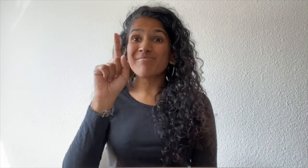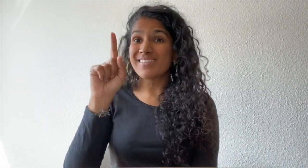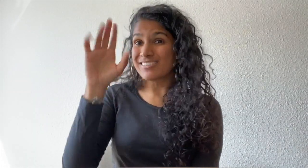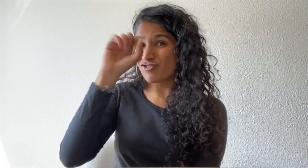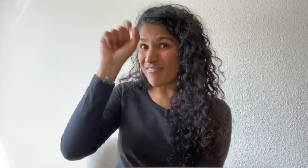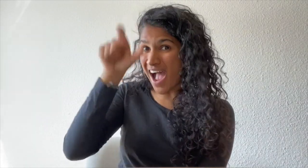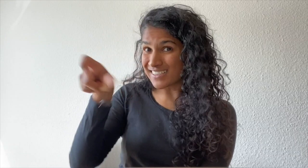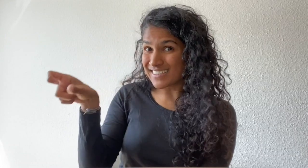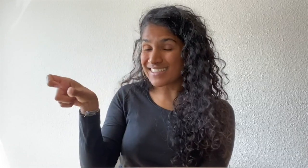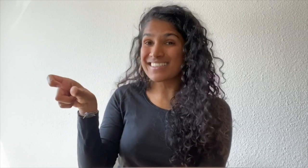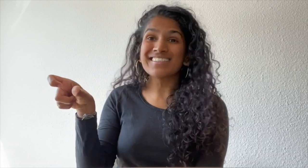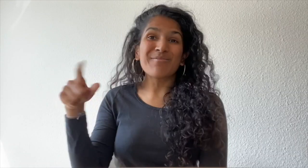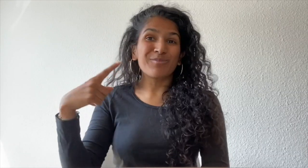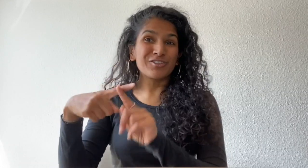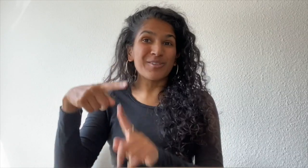Und auch das ist ein Privileg.